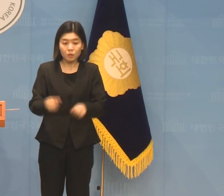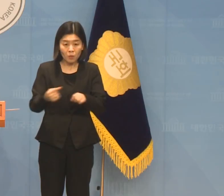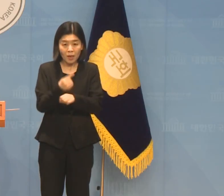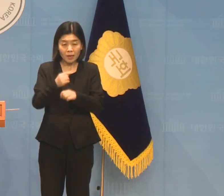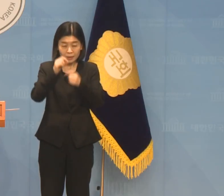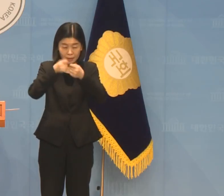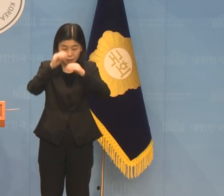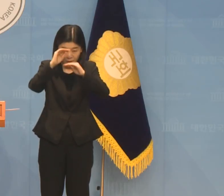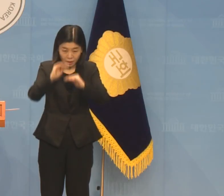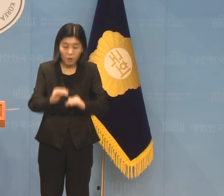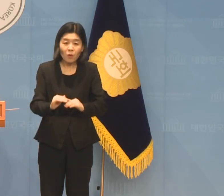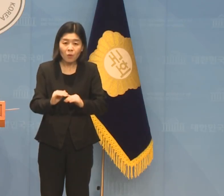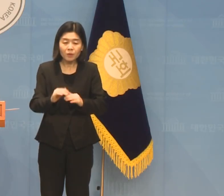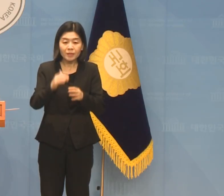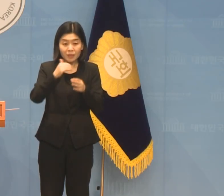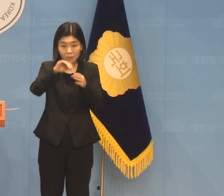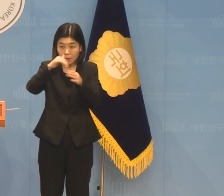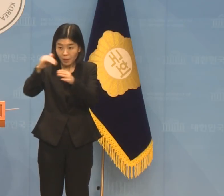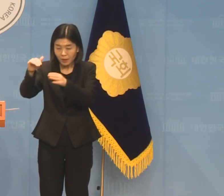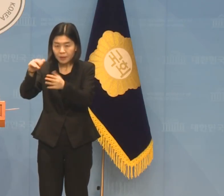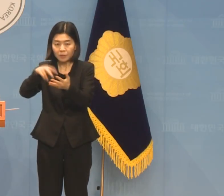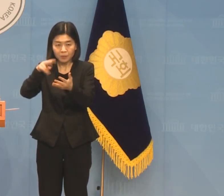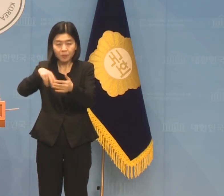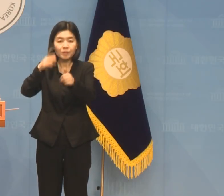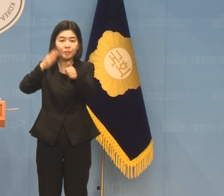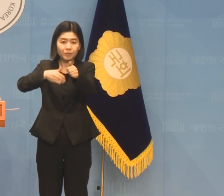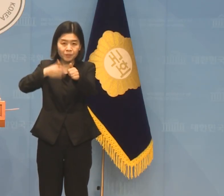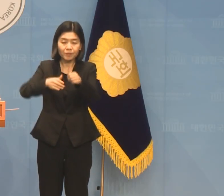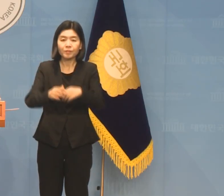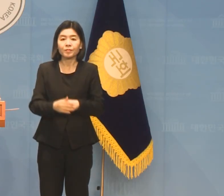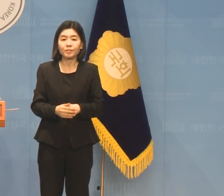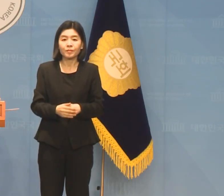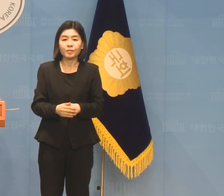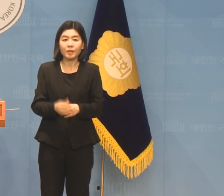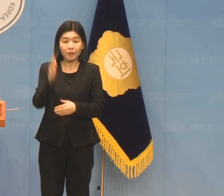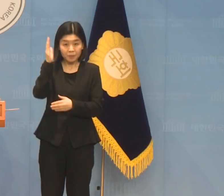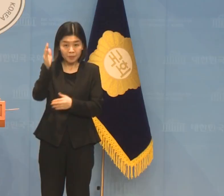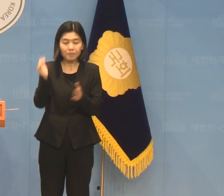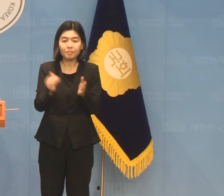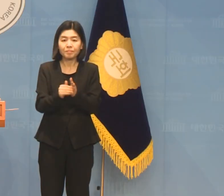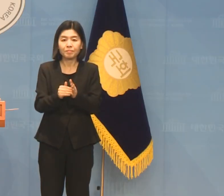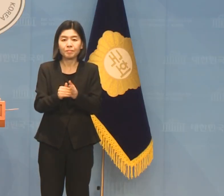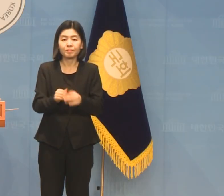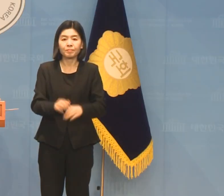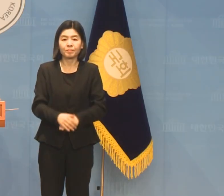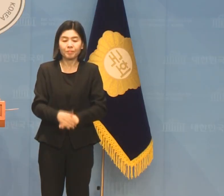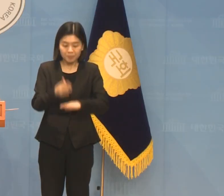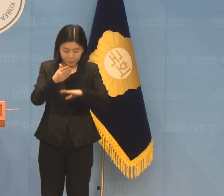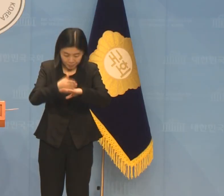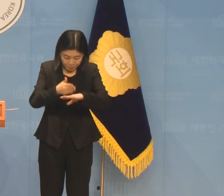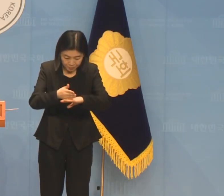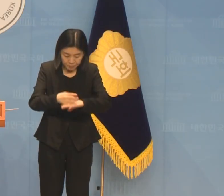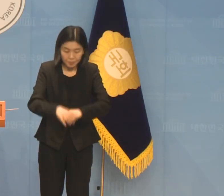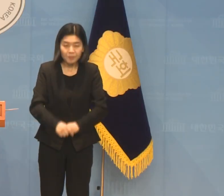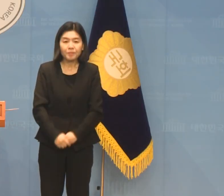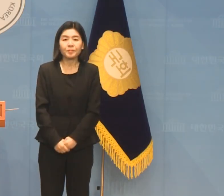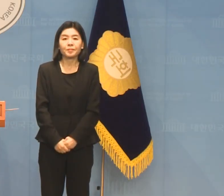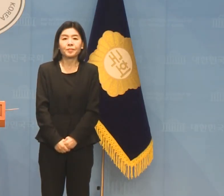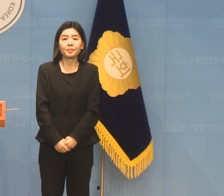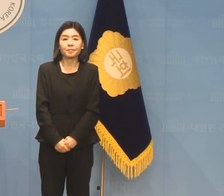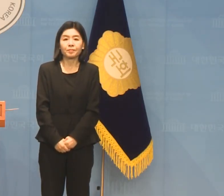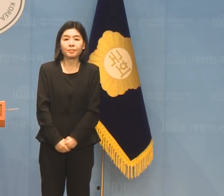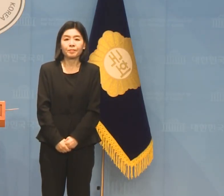사항은 이메일을 참고해 주시기 바랍니다. 이상으로 이번 주 정례 브리핑을 마칩니다. 감사합니다.